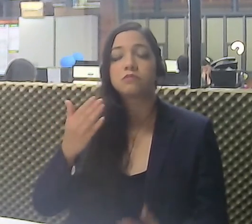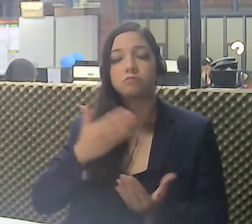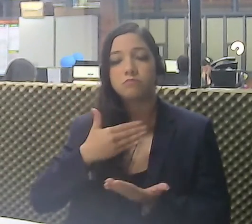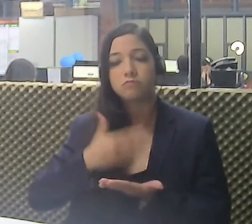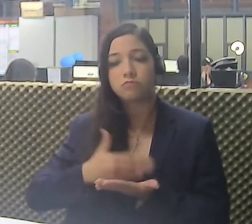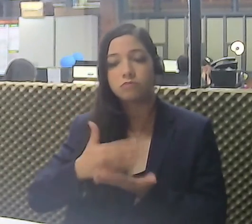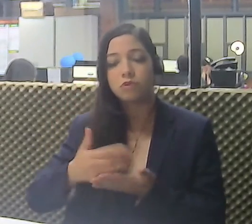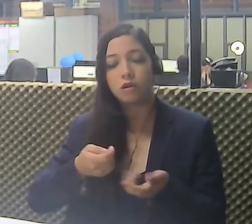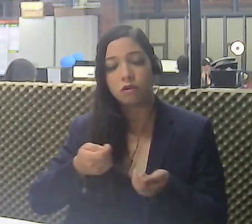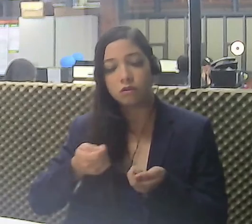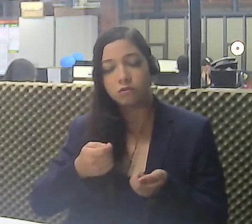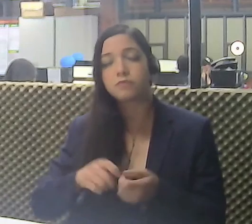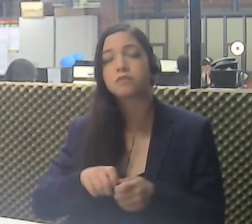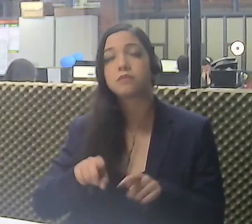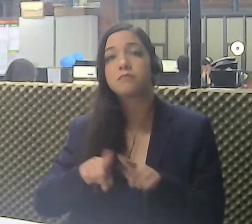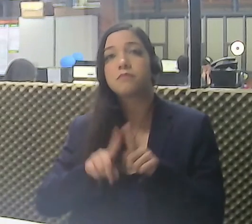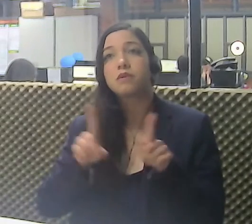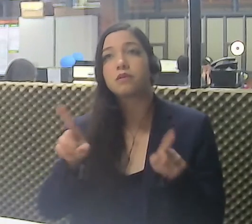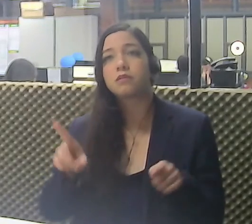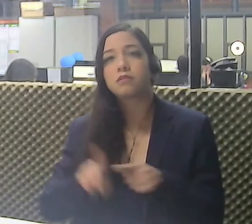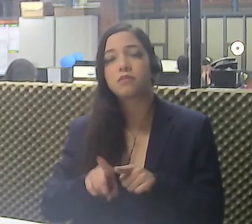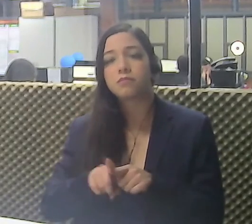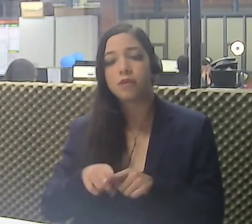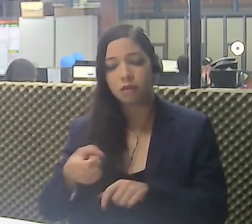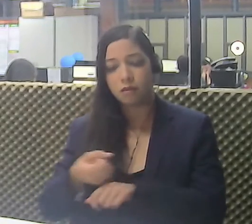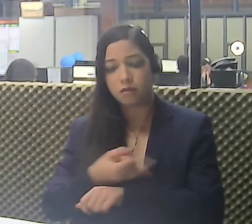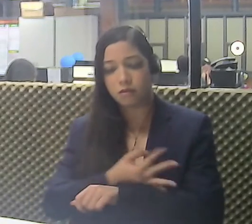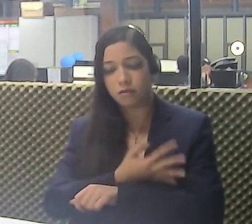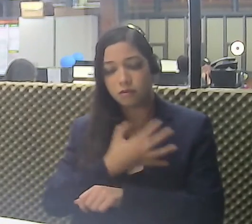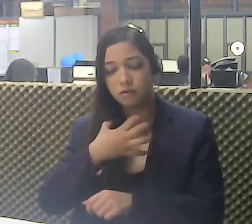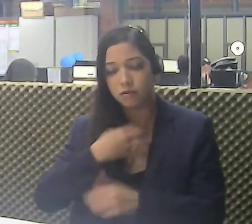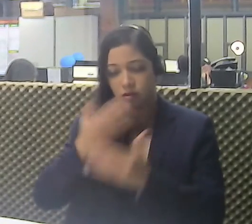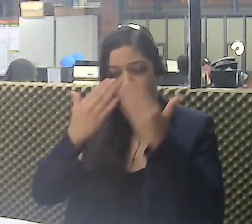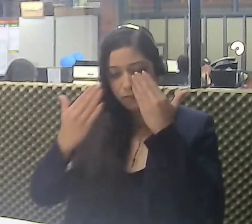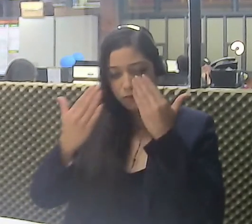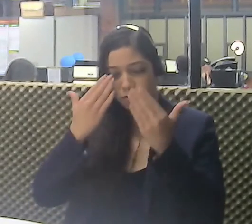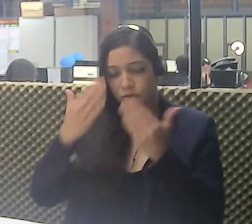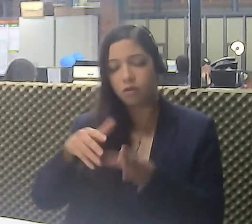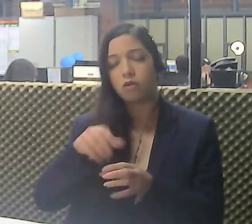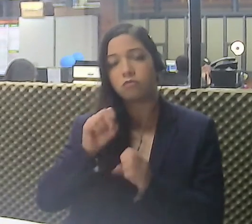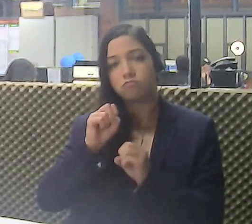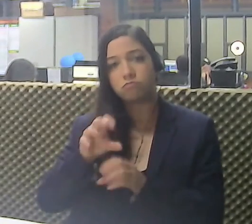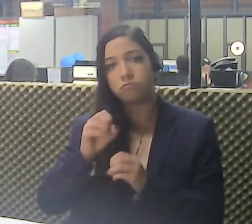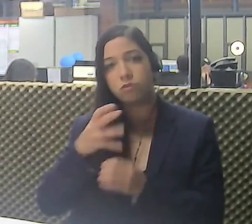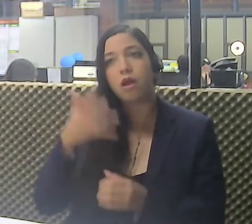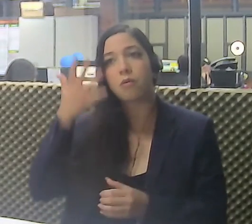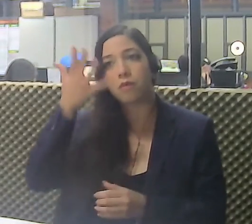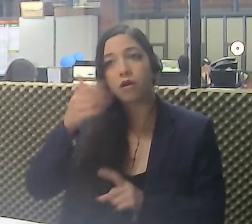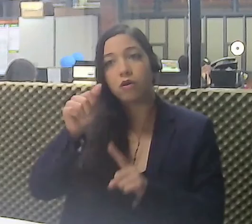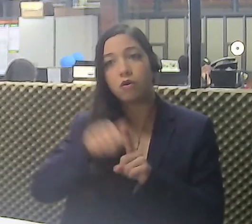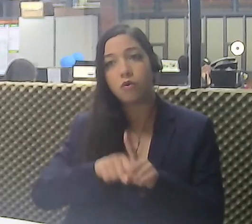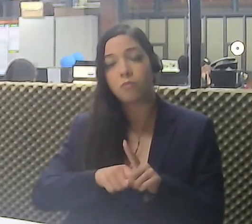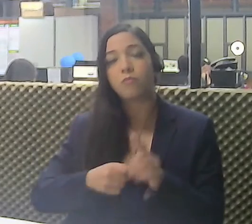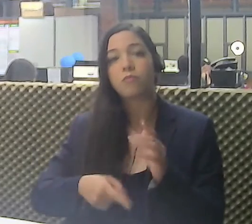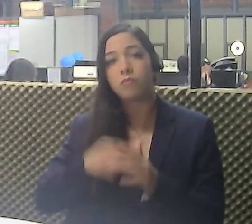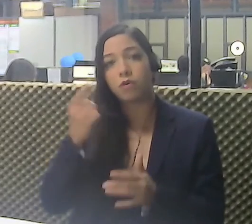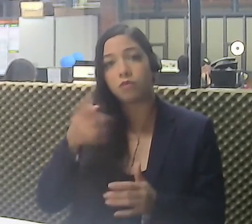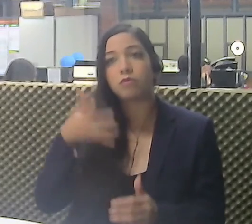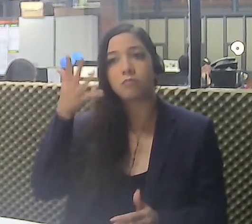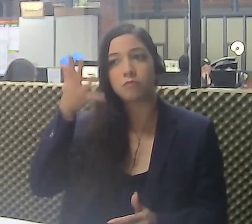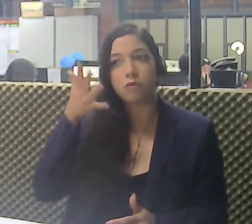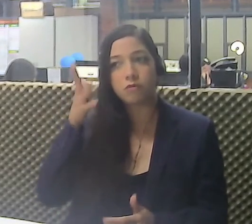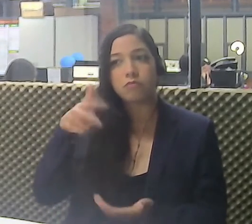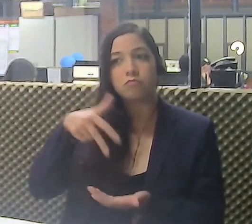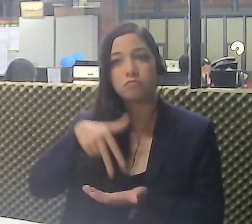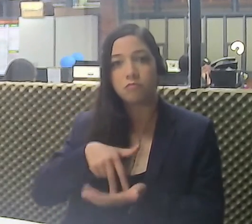burocráticas, administrativas, mas também de preparação emocional. Então nós realizamos oficinas uma vez por mês, né? Com palestrantes